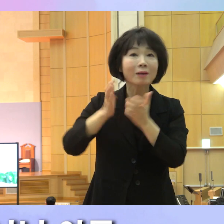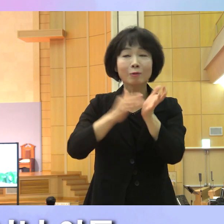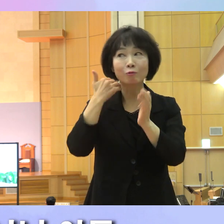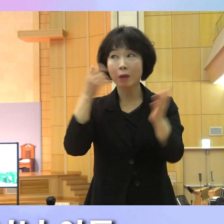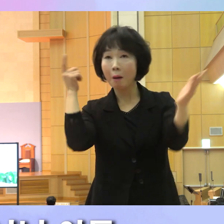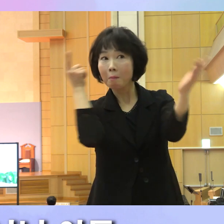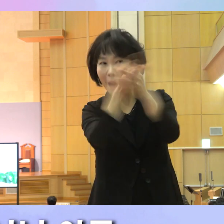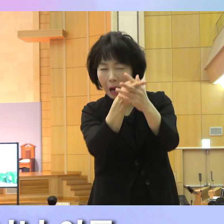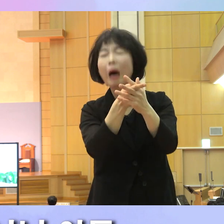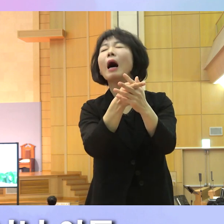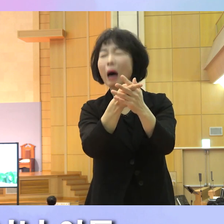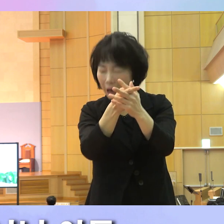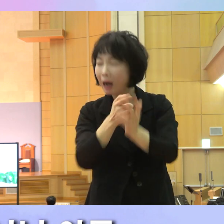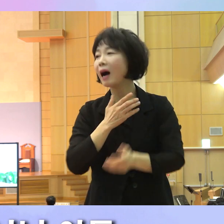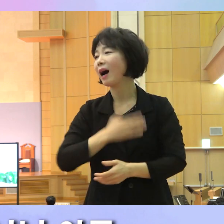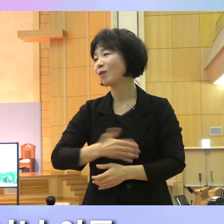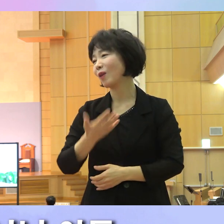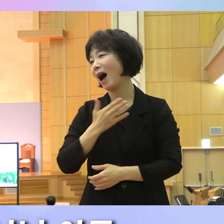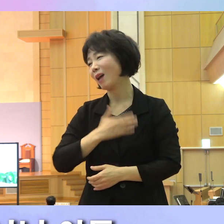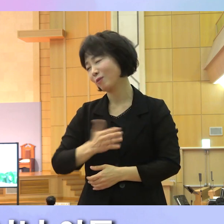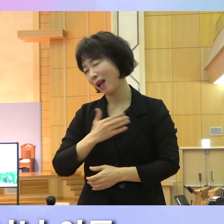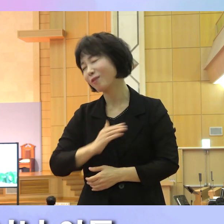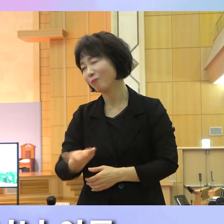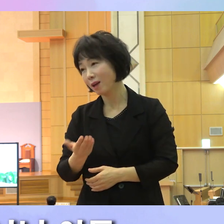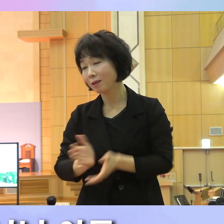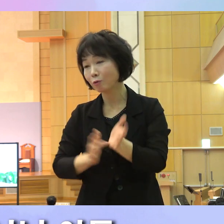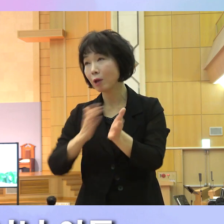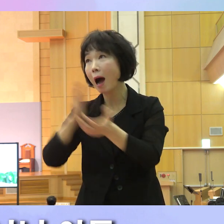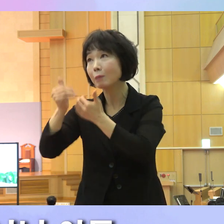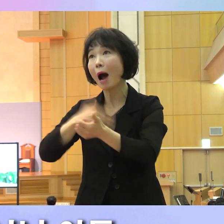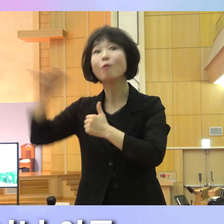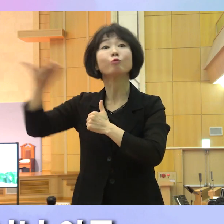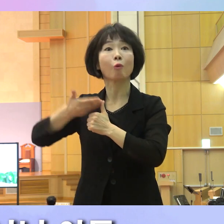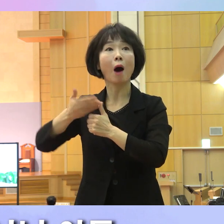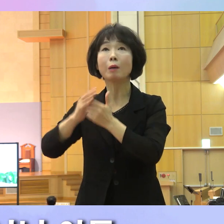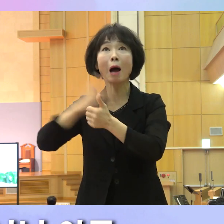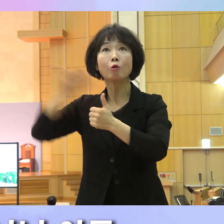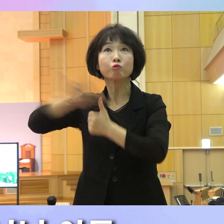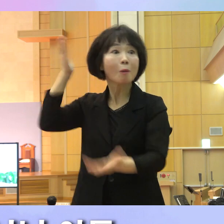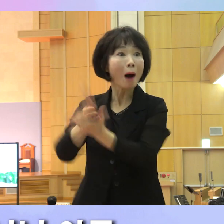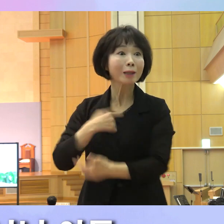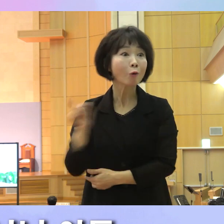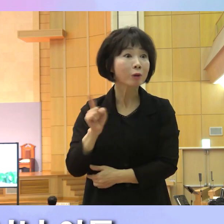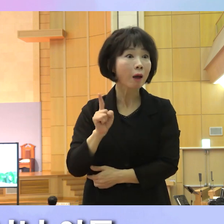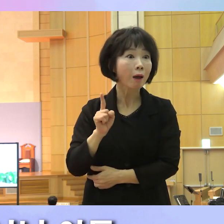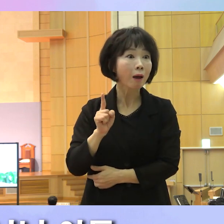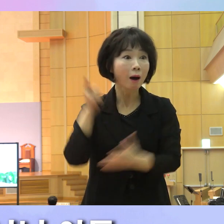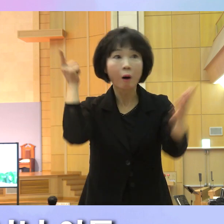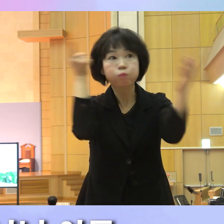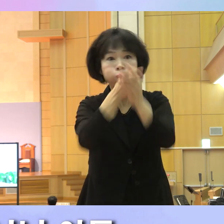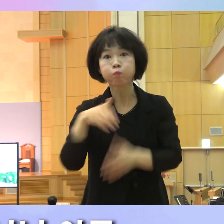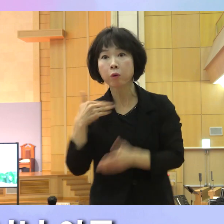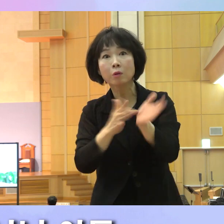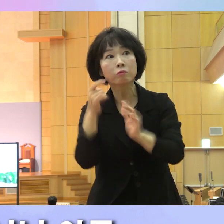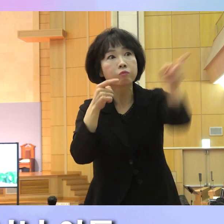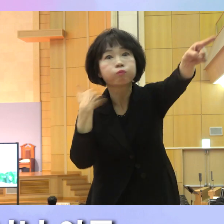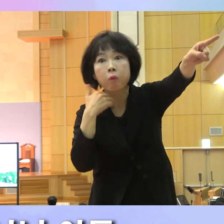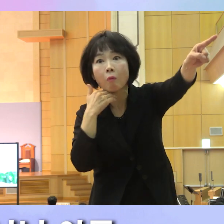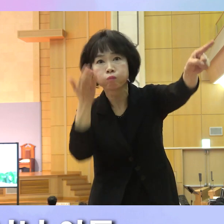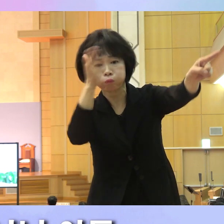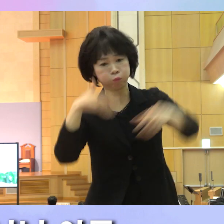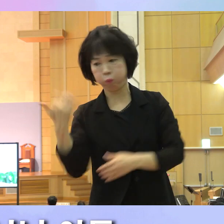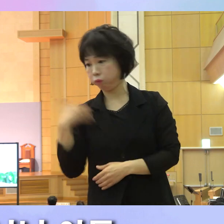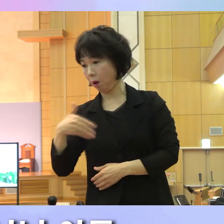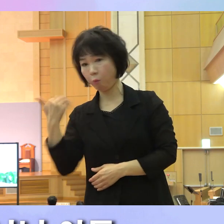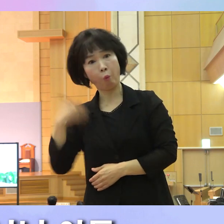보세요. 내가 모를 뿐이지 하나님이 알려주지 아니하고는 그렇게